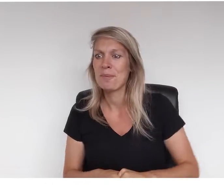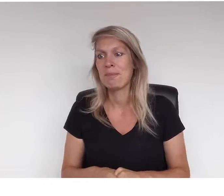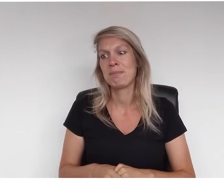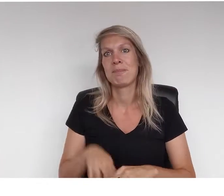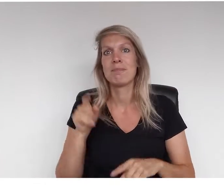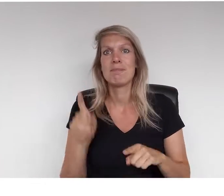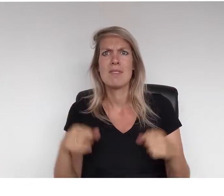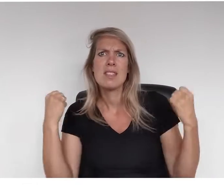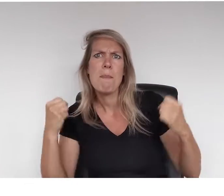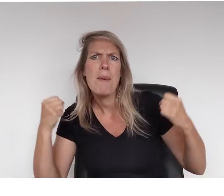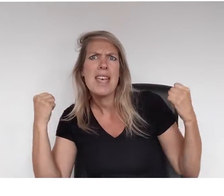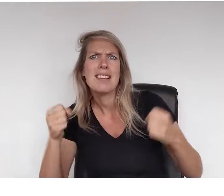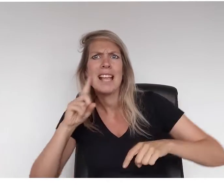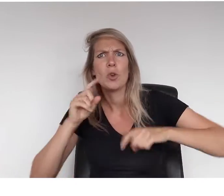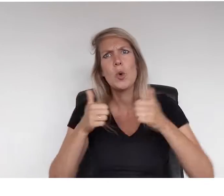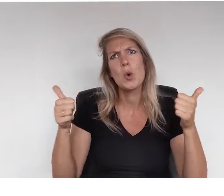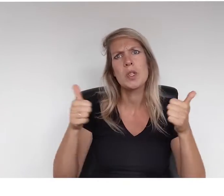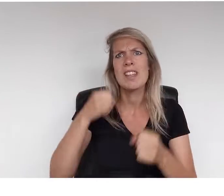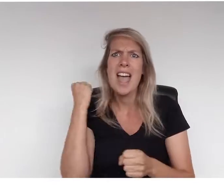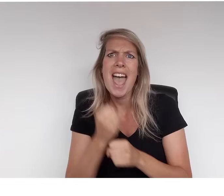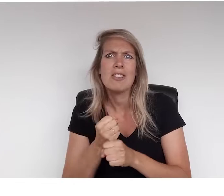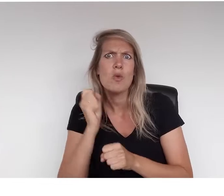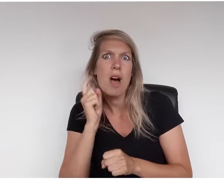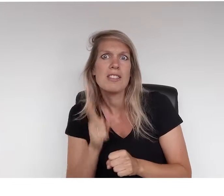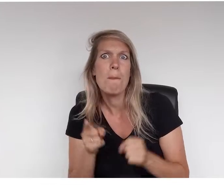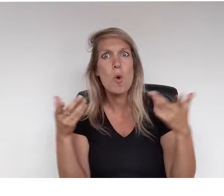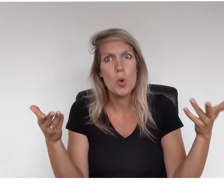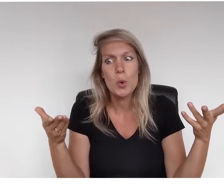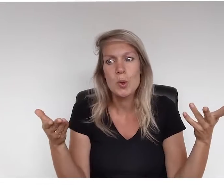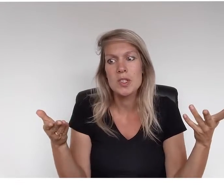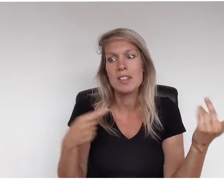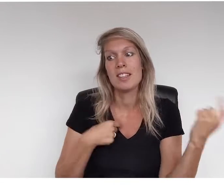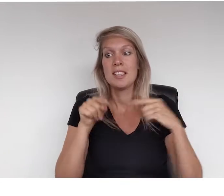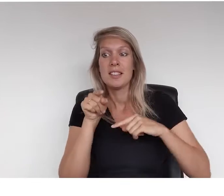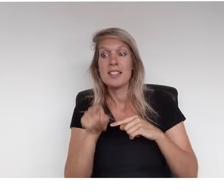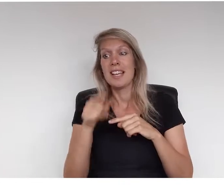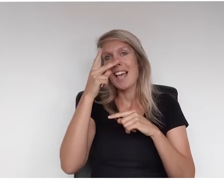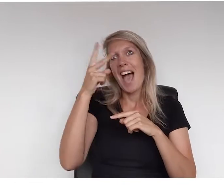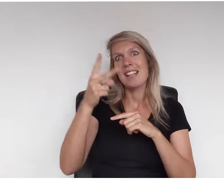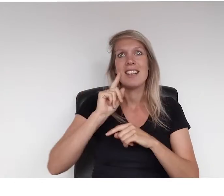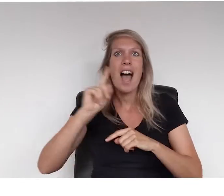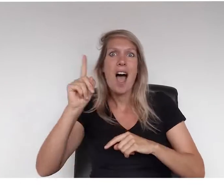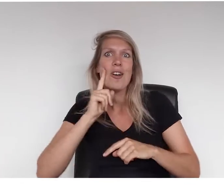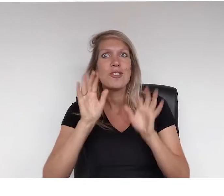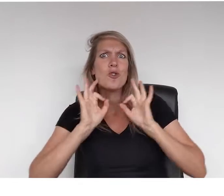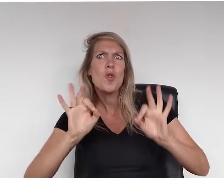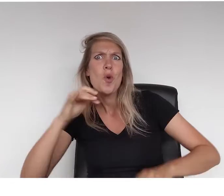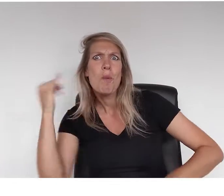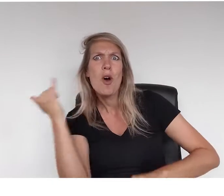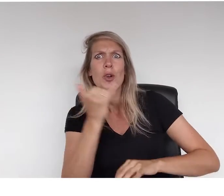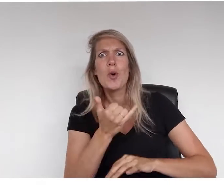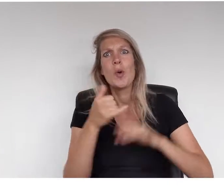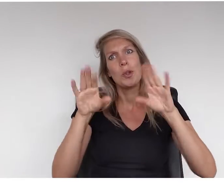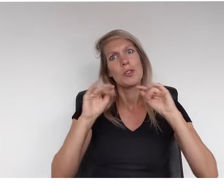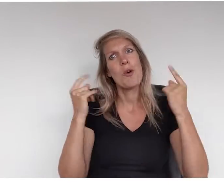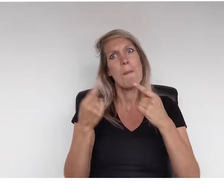De pees ging goed, echt zoals het hoort. Je kijkt en luistert, super cool. Doe met ons